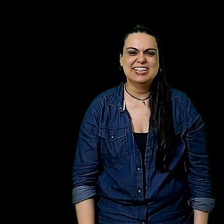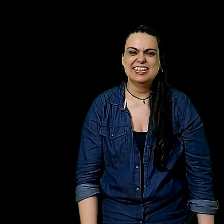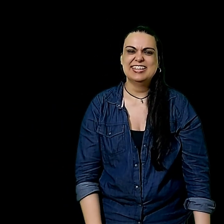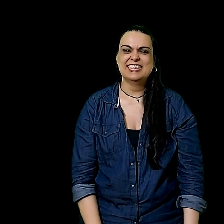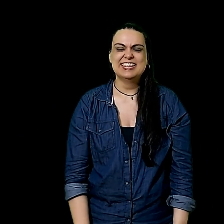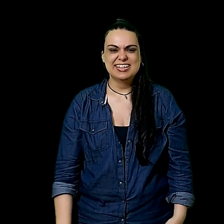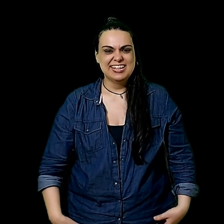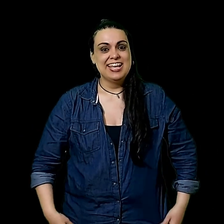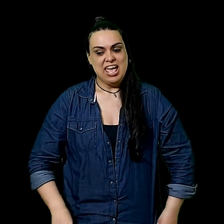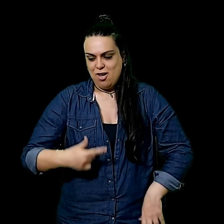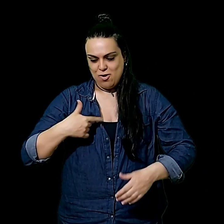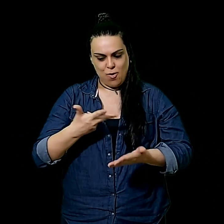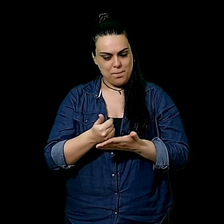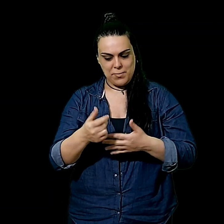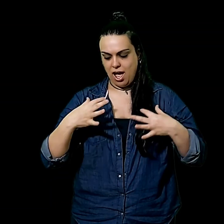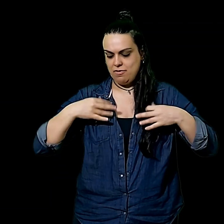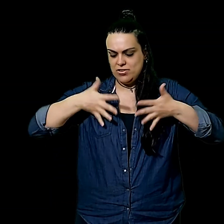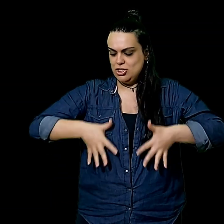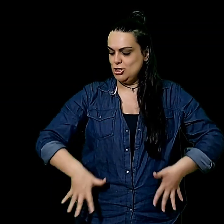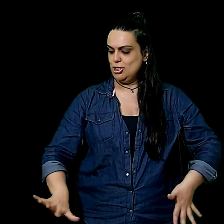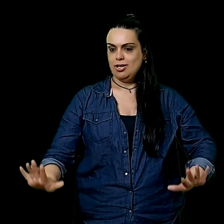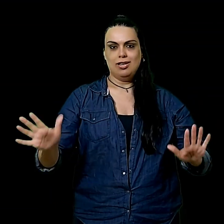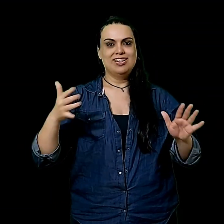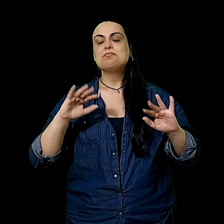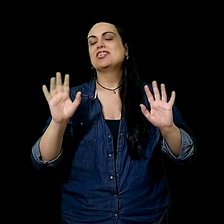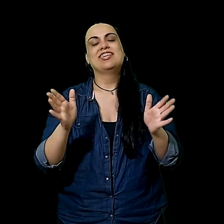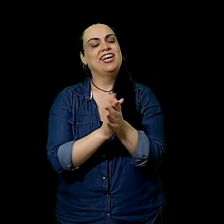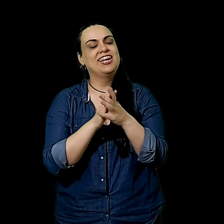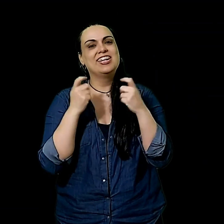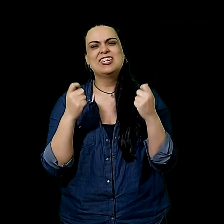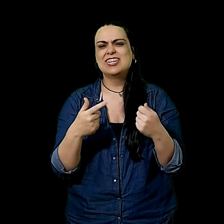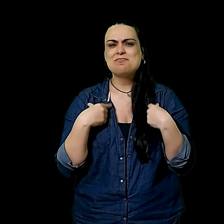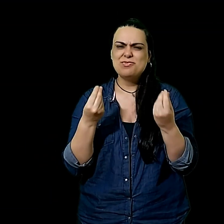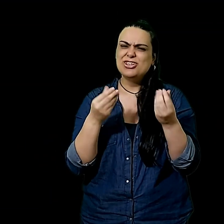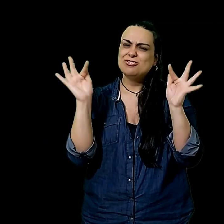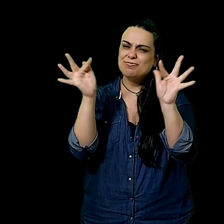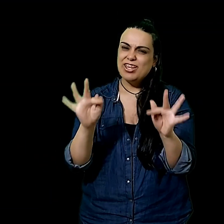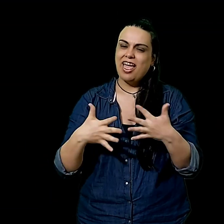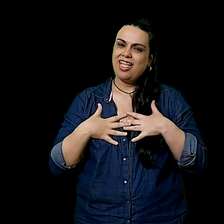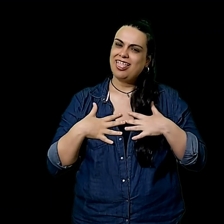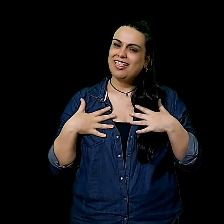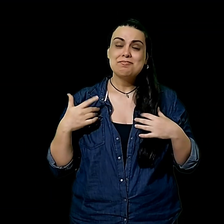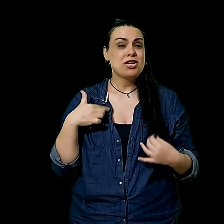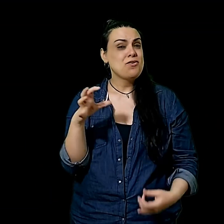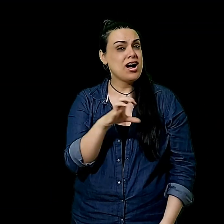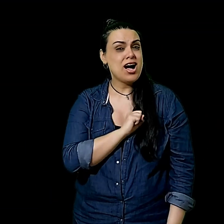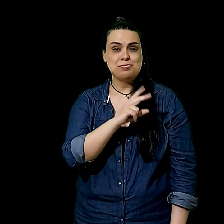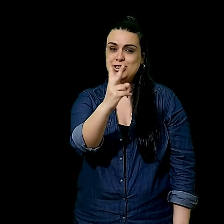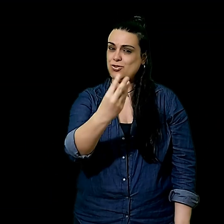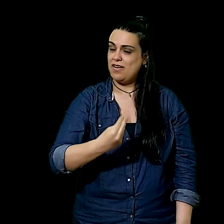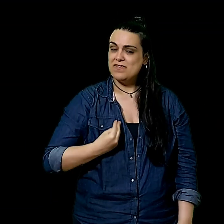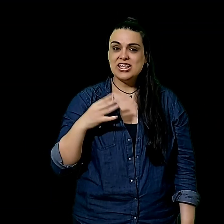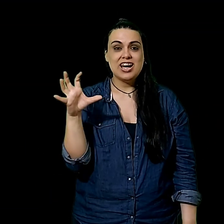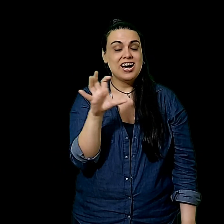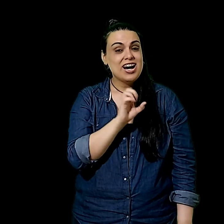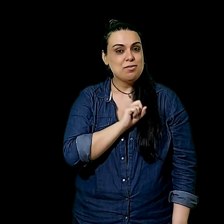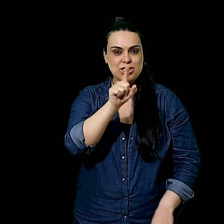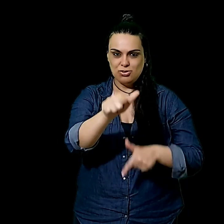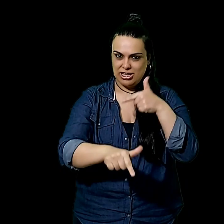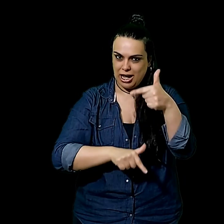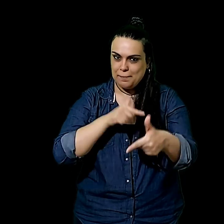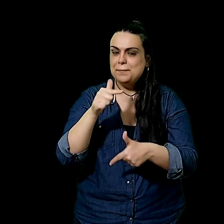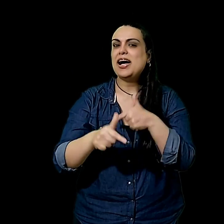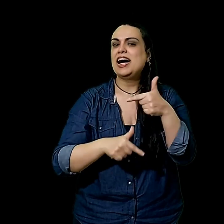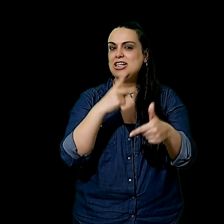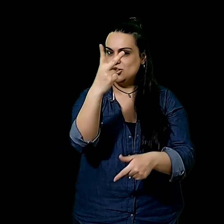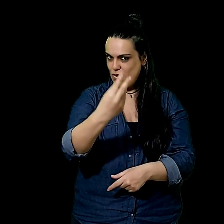Falei, vou botar um vestido dourado, aleluia. Eu estou muito alegre, honrada de verdade, porque amo sua vida, amo seu ministério. Sua vida é